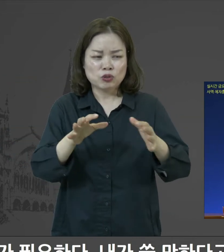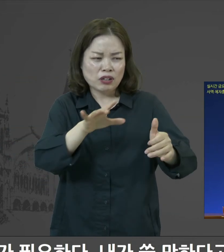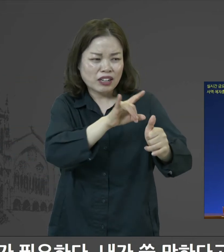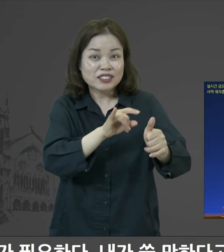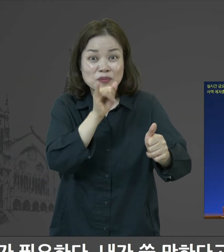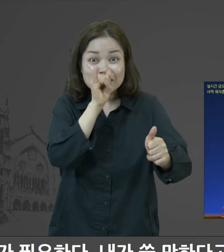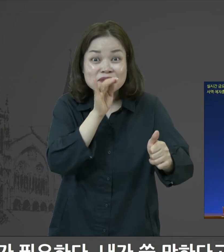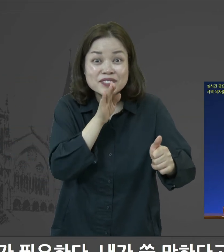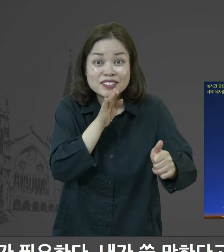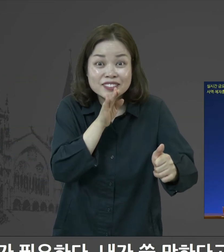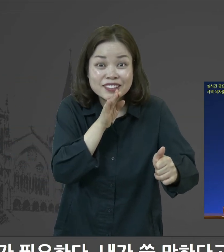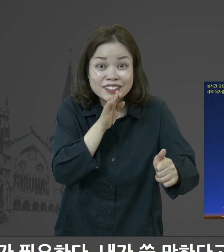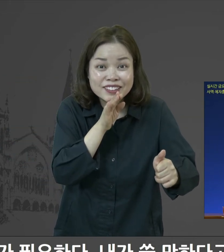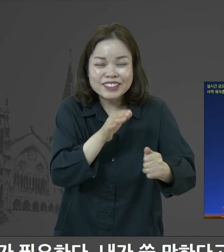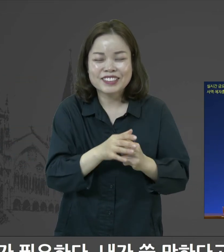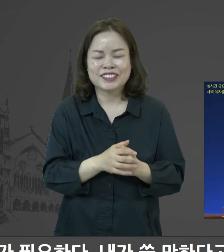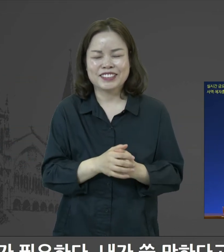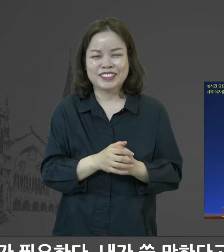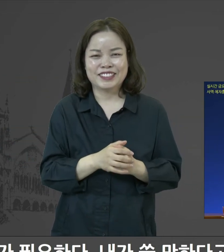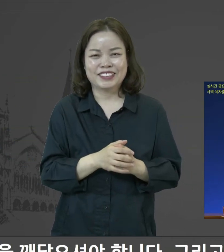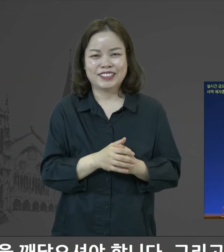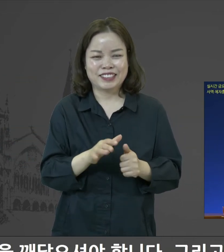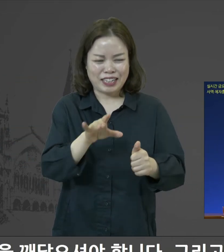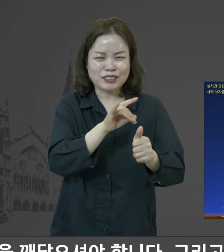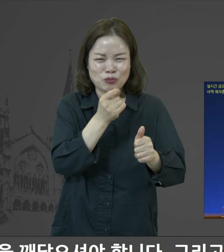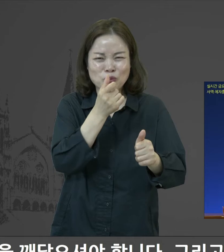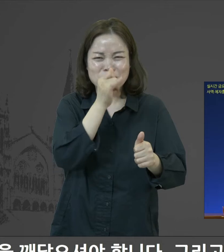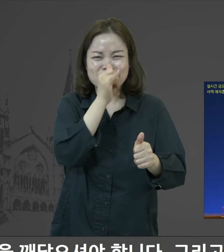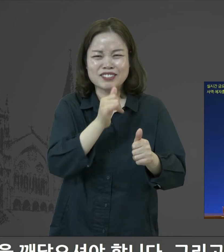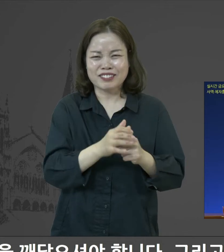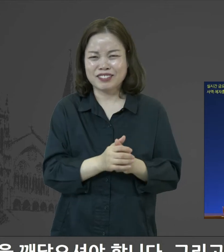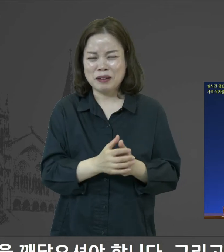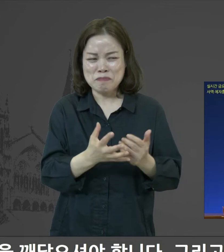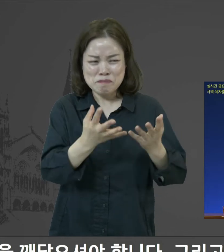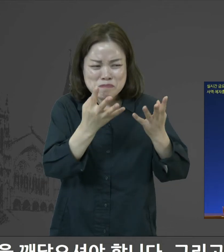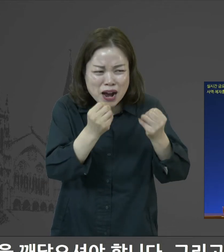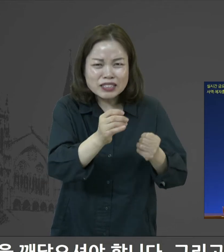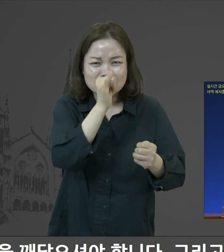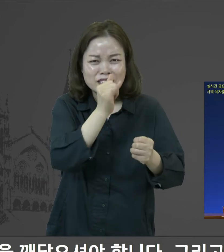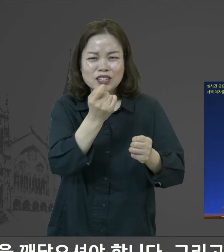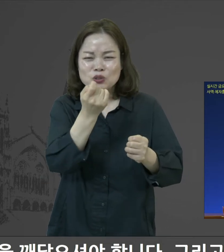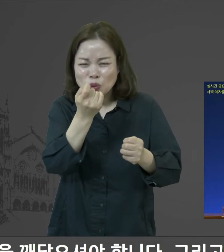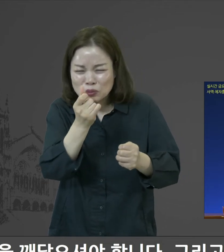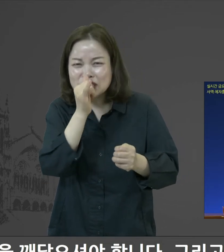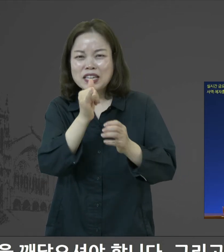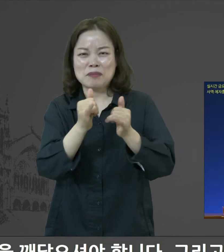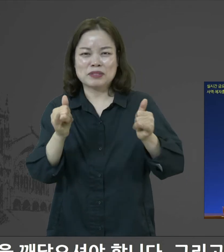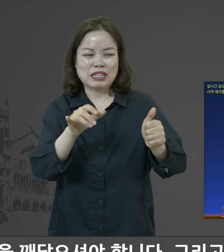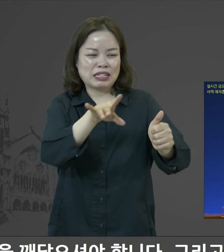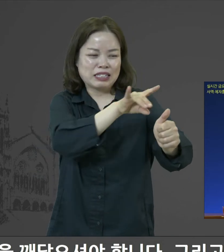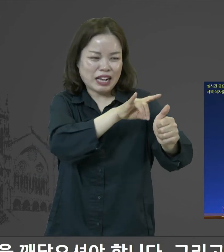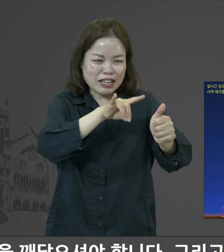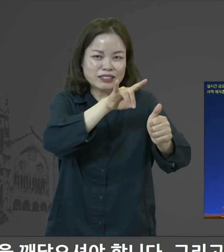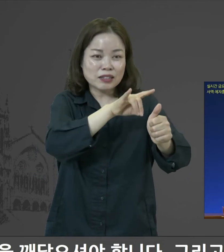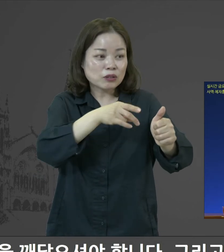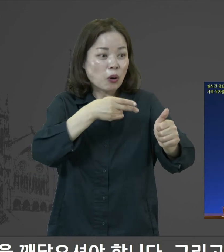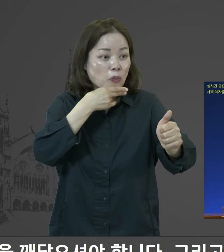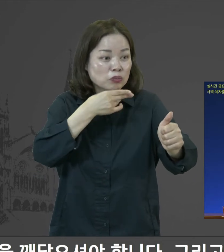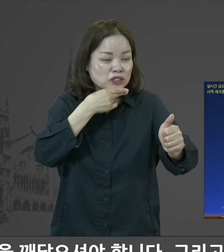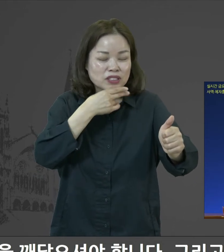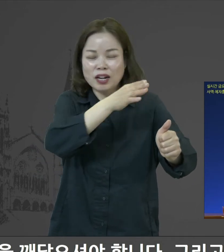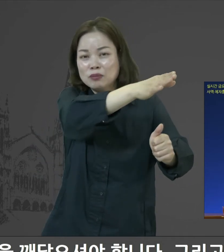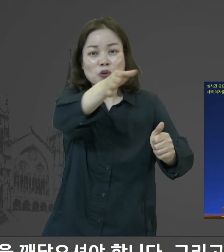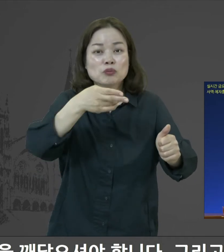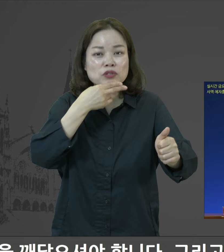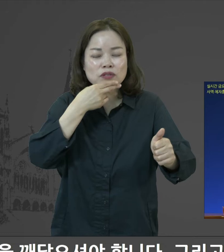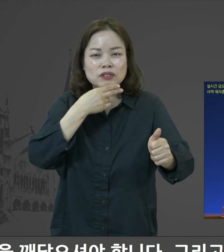좀 있었죠? 좀 있었습니다. 좀 많이 있는 사람이 있었고 좀 덜 있는 사람이 있어서 그렇지, 없는 척하는 사람이